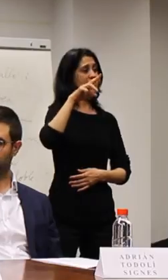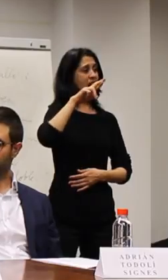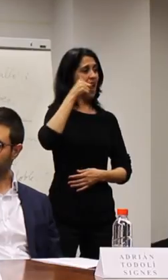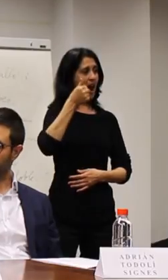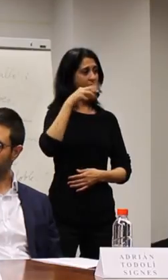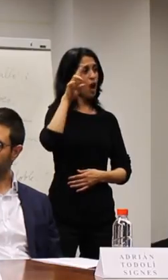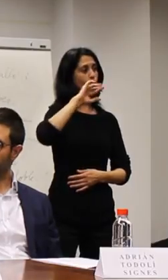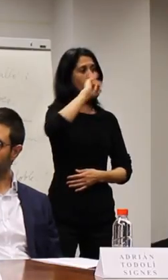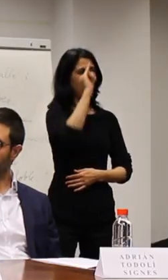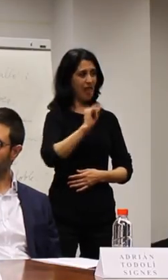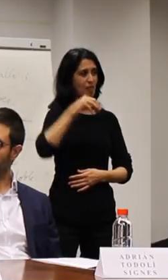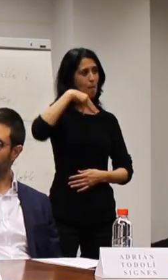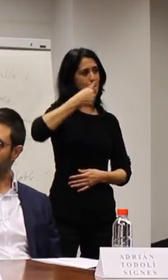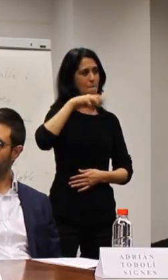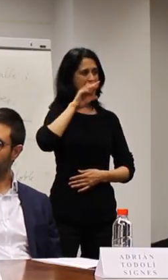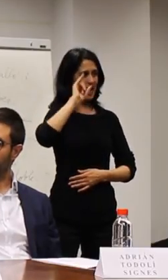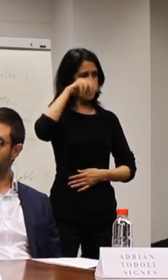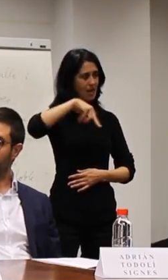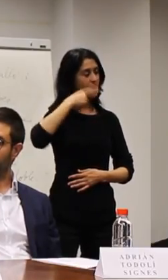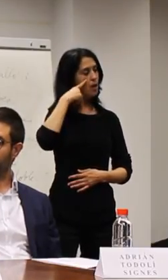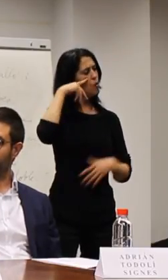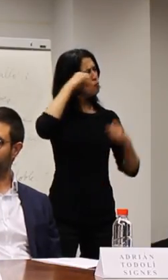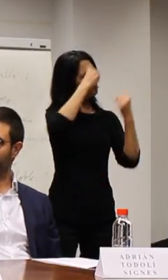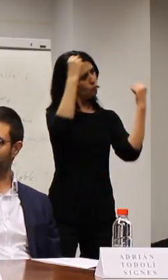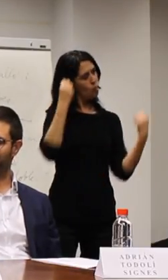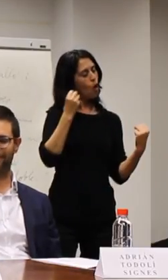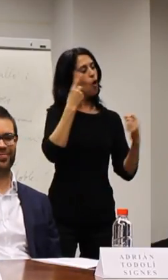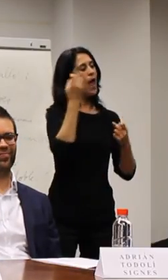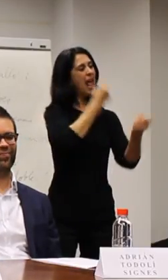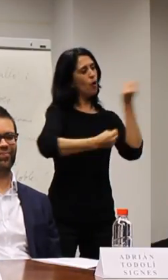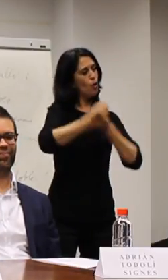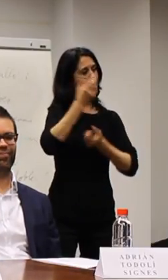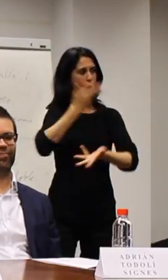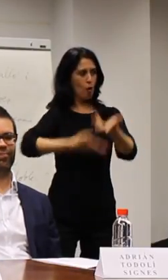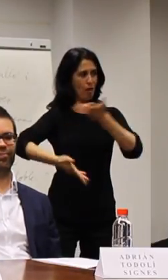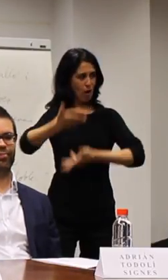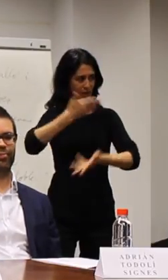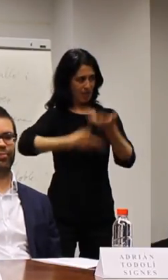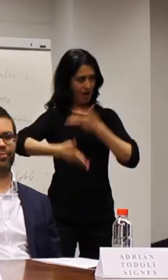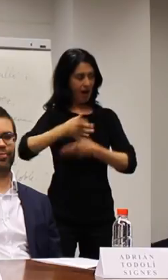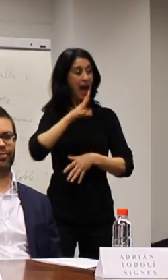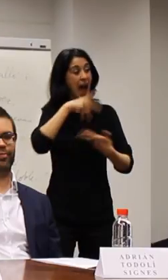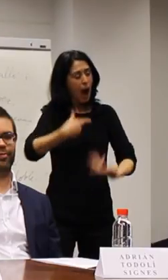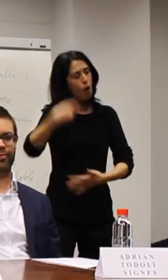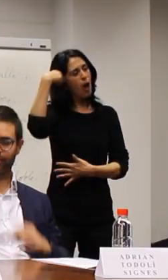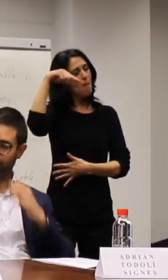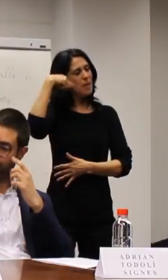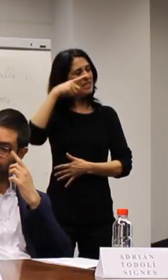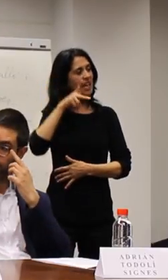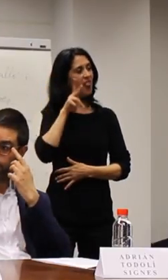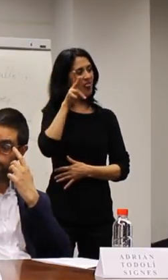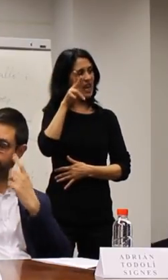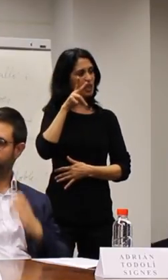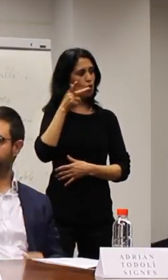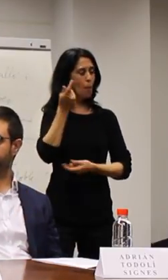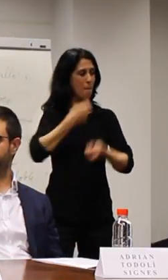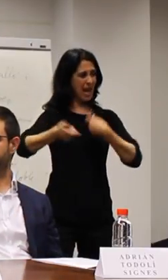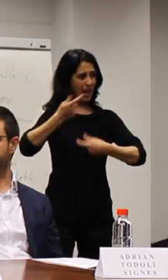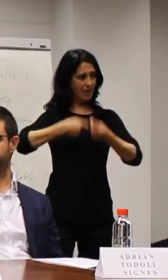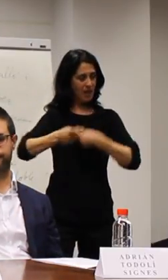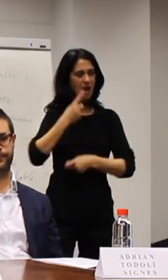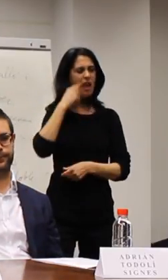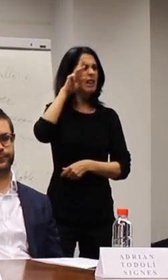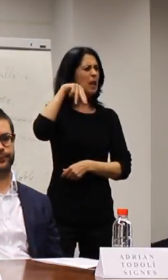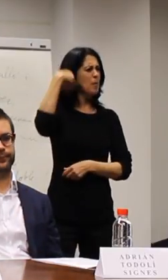está haciendo el doctorado, gran tarea magna, en derecho mercantil, que tiene una investigación centrada en derecho de la competencia y